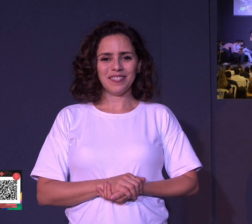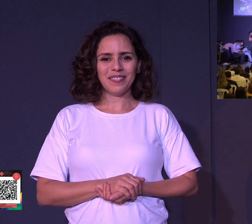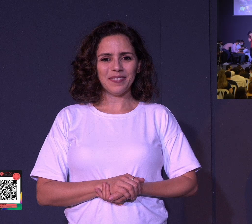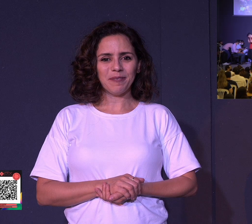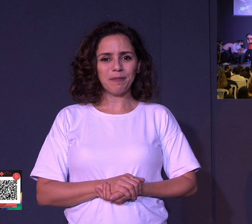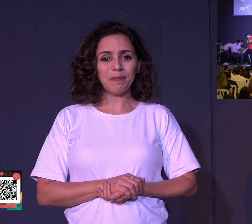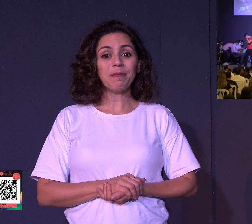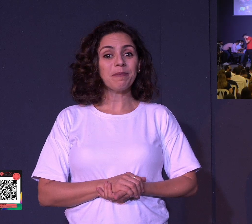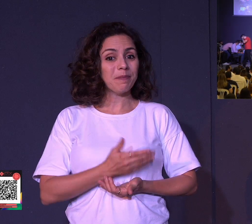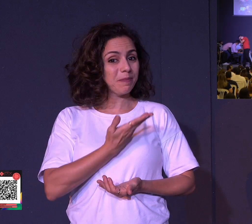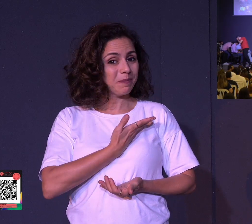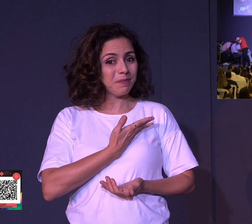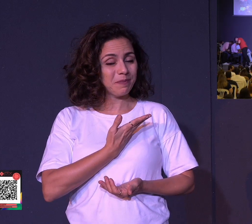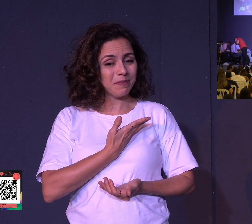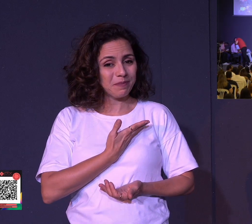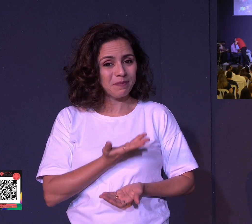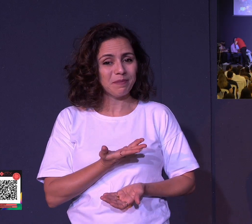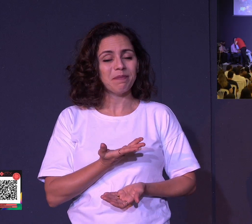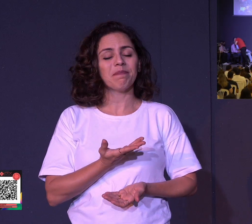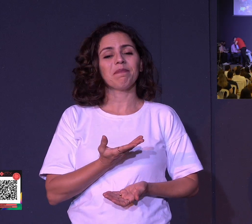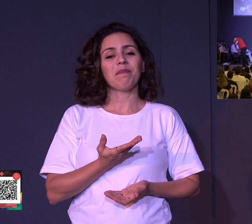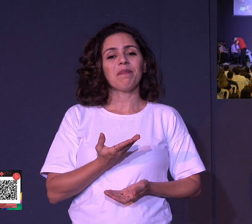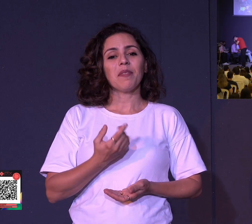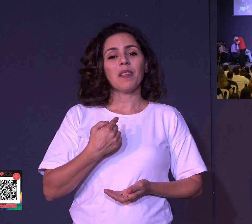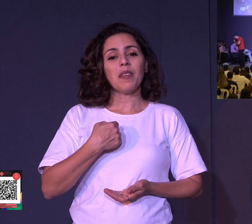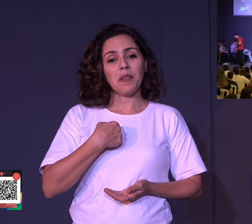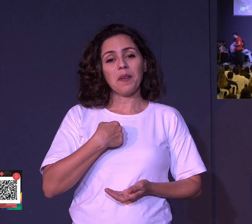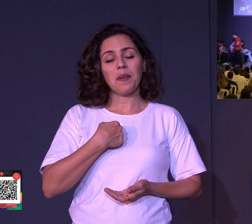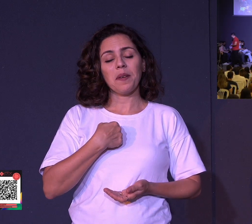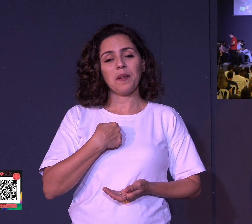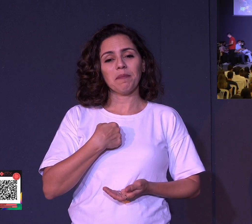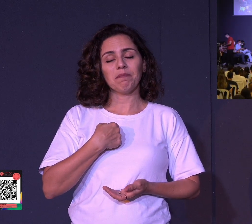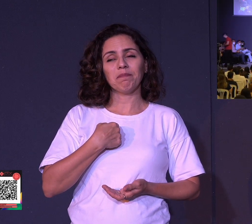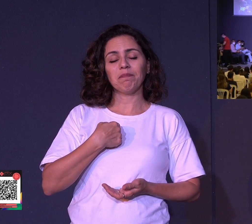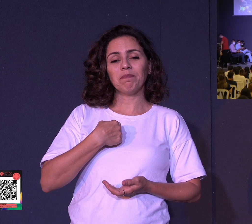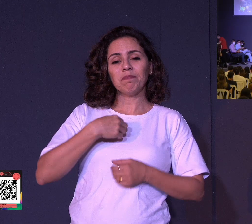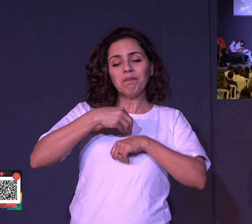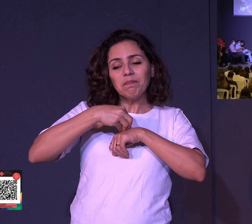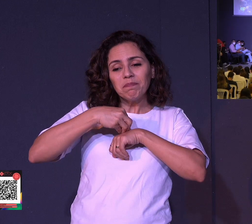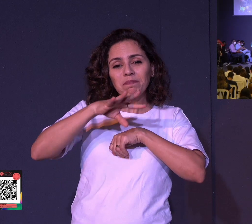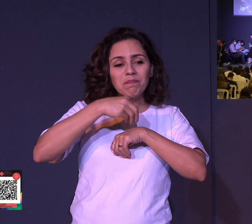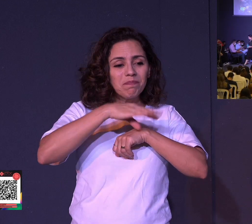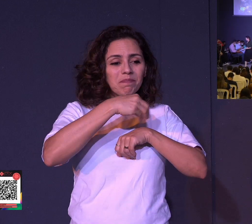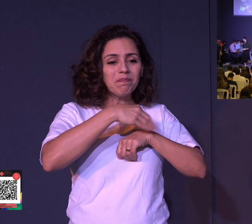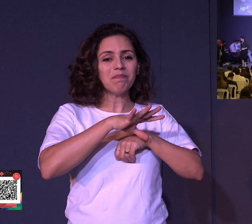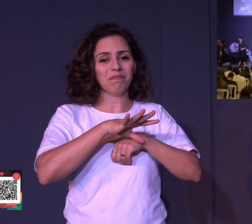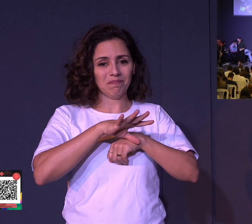Irmãos, amigos, eu tenho algo da parte de Deus para compartilhar com você. Sua atenção é especial para